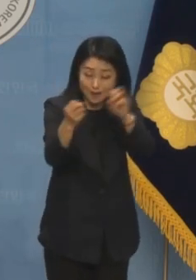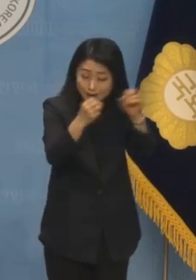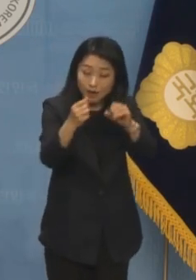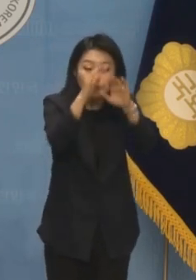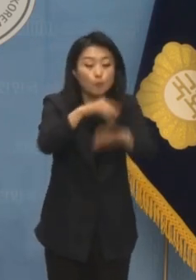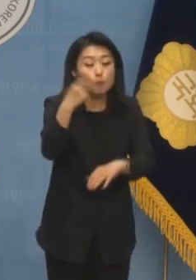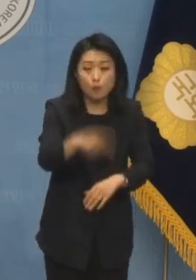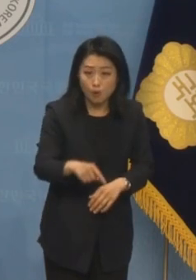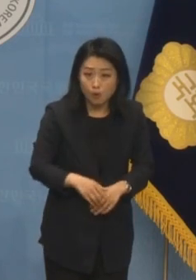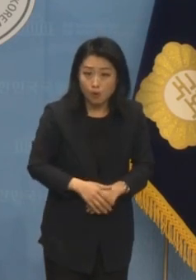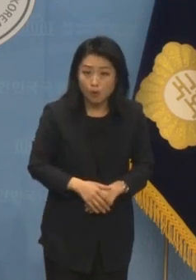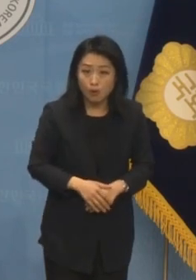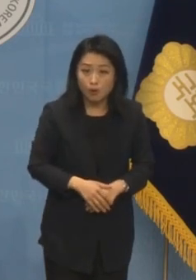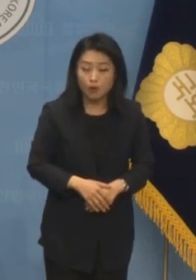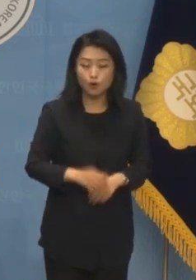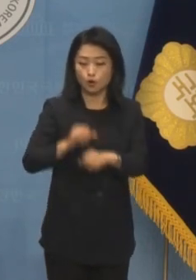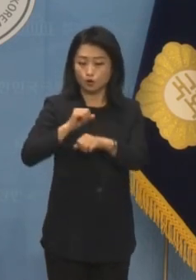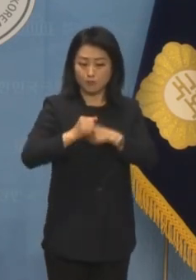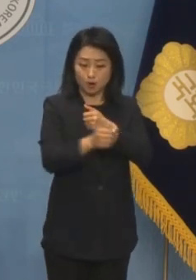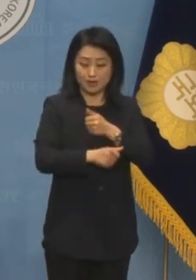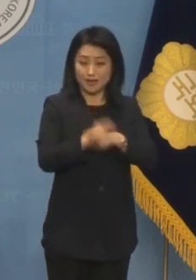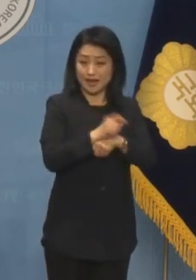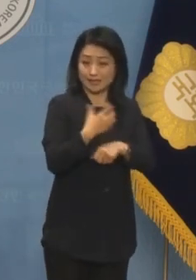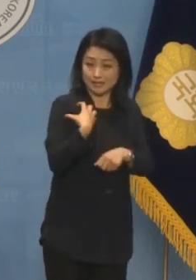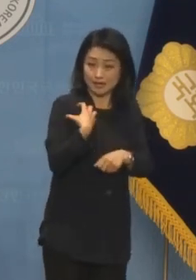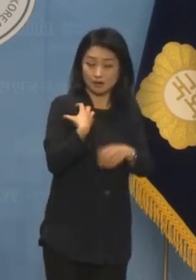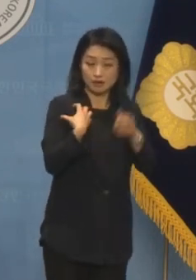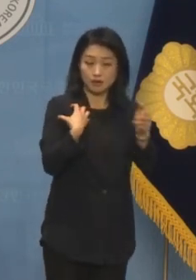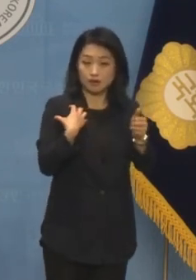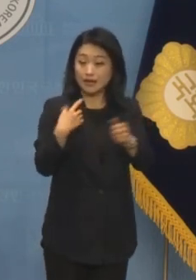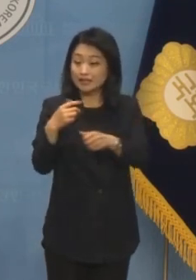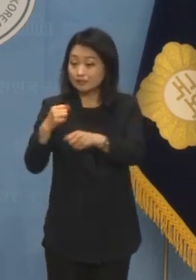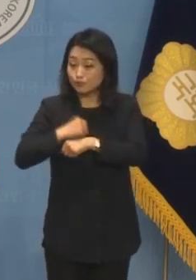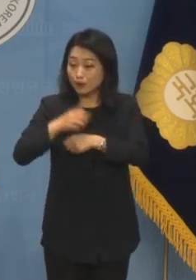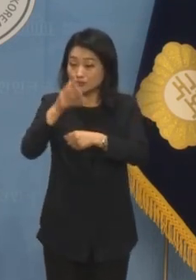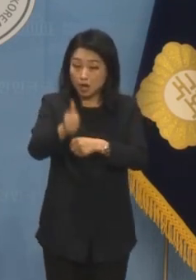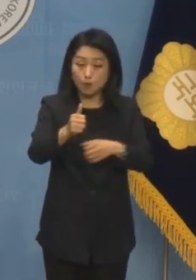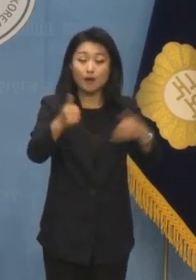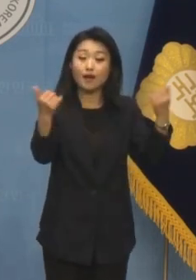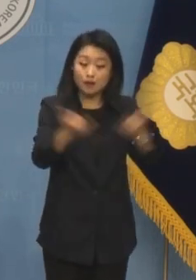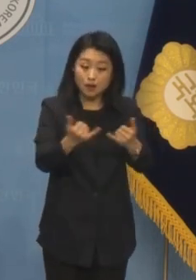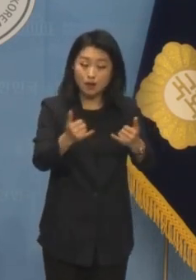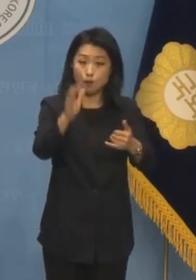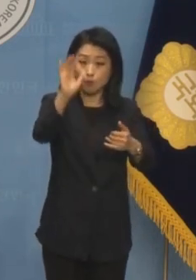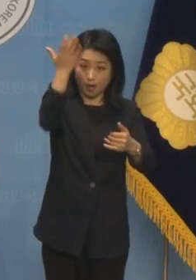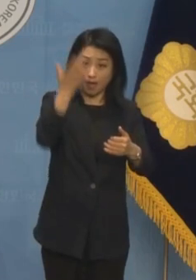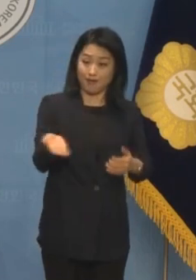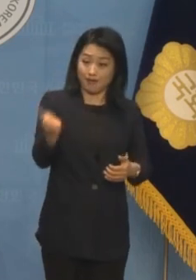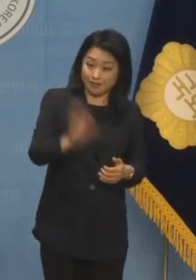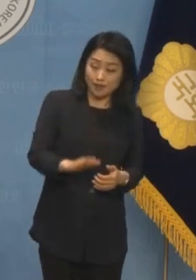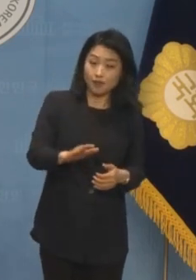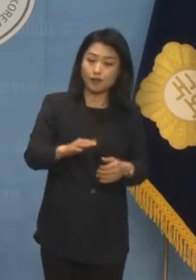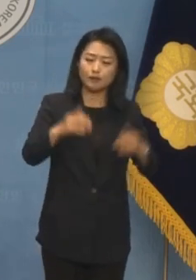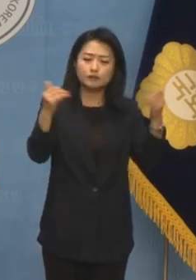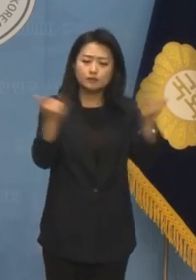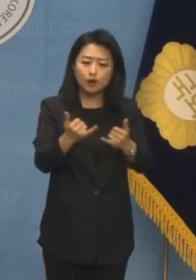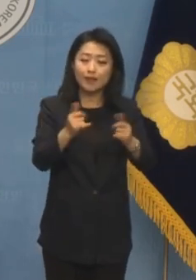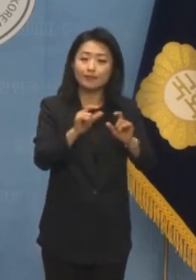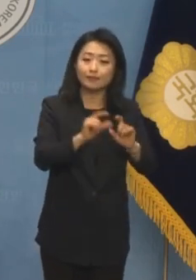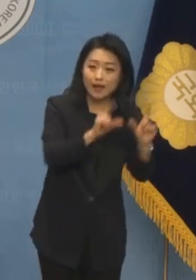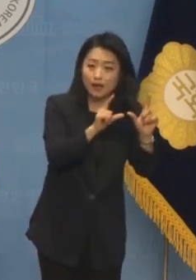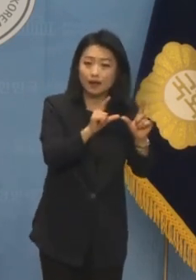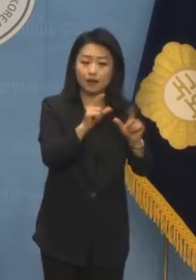무엇입니까? 국방위 간사가 장관과 소통하는 것이 잘못된 것도 아닌데 통화 여부와